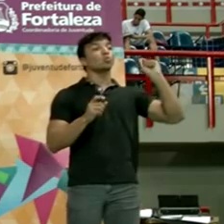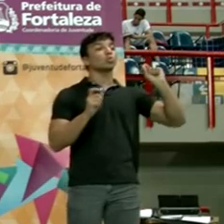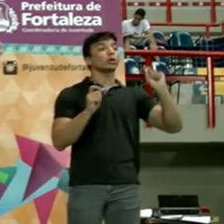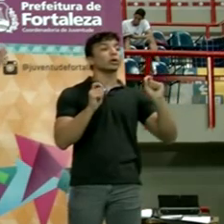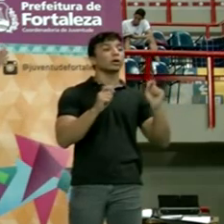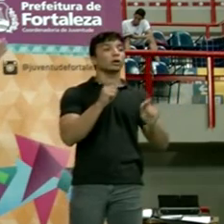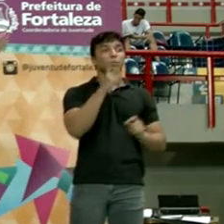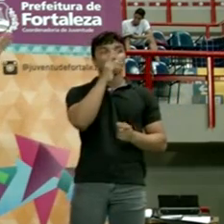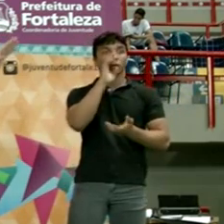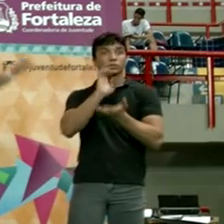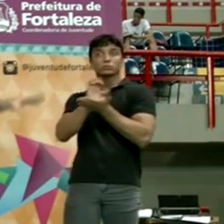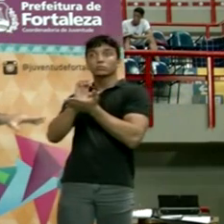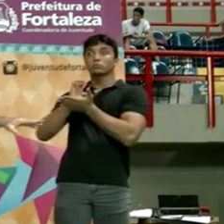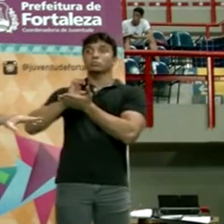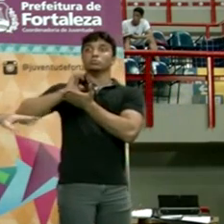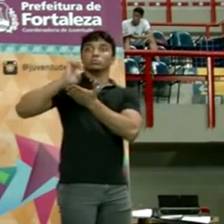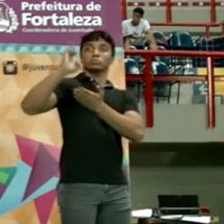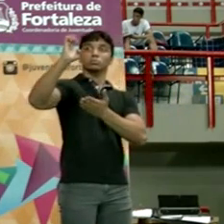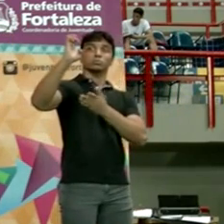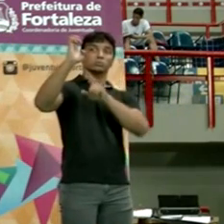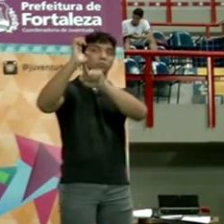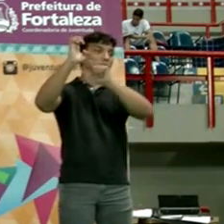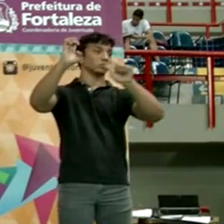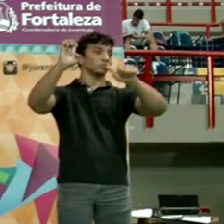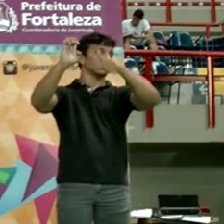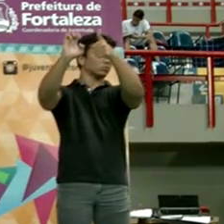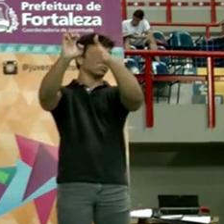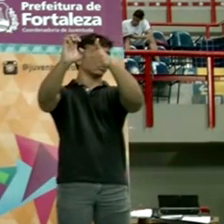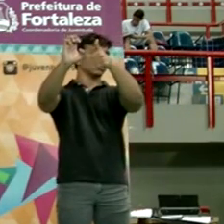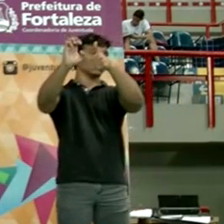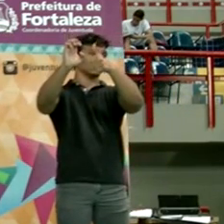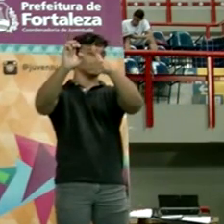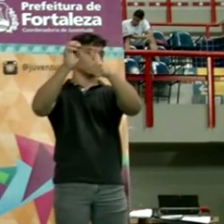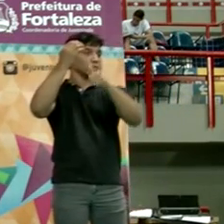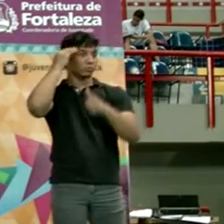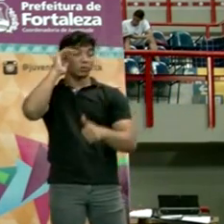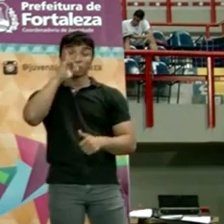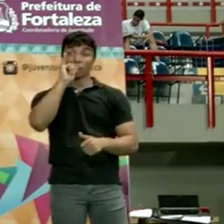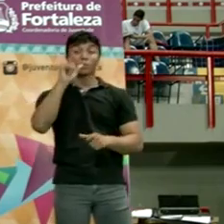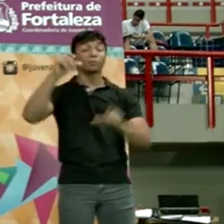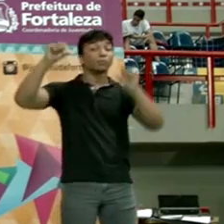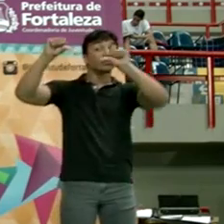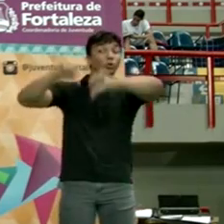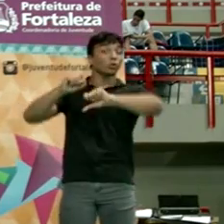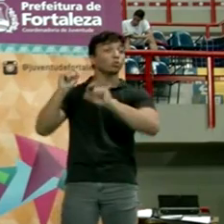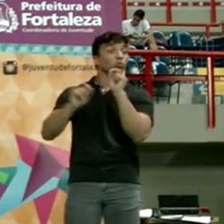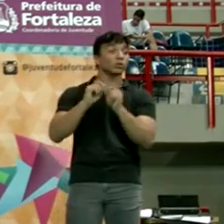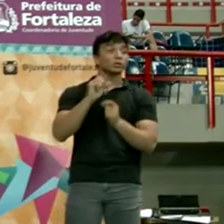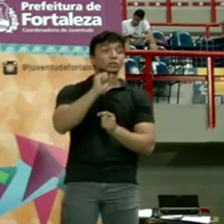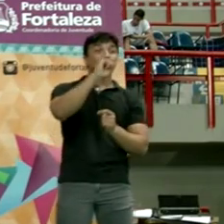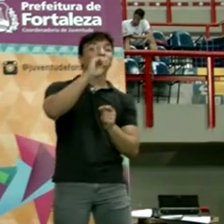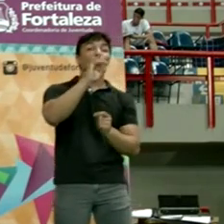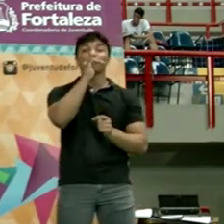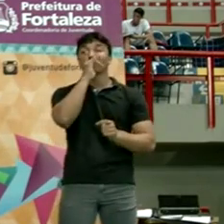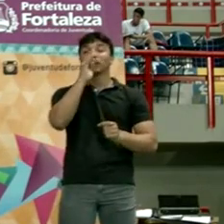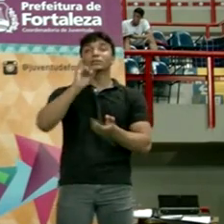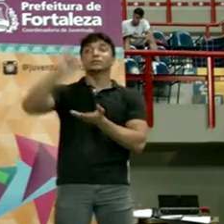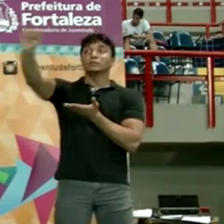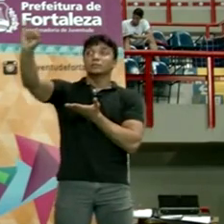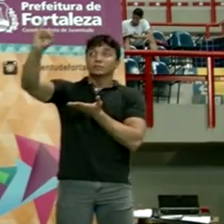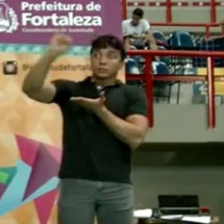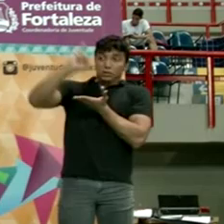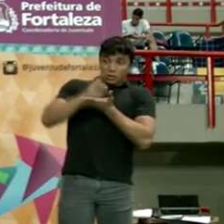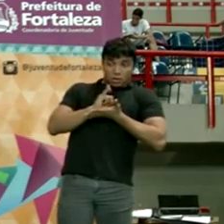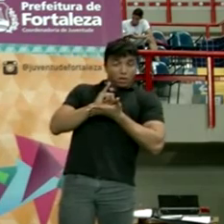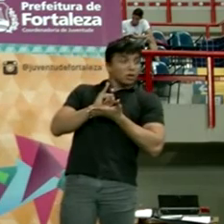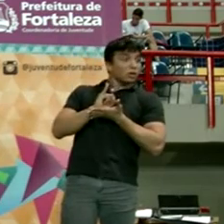hein? As exportações. Isso vai piorar o quê? As